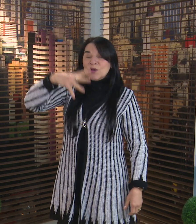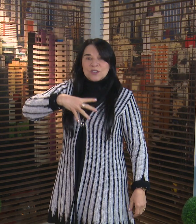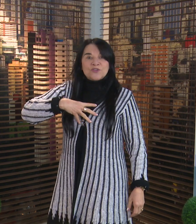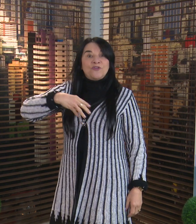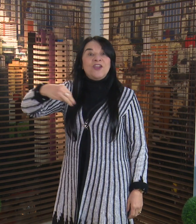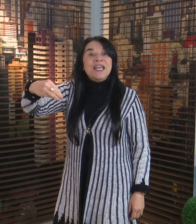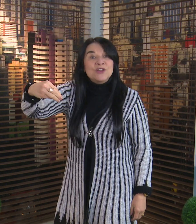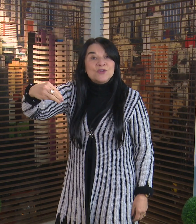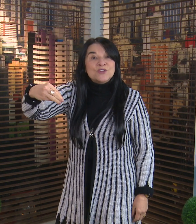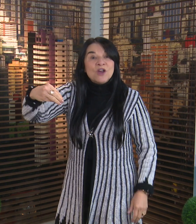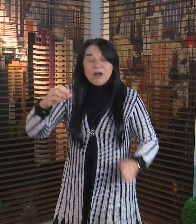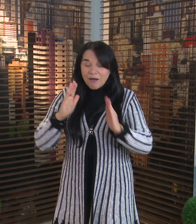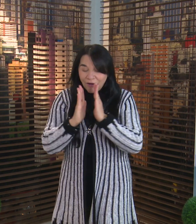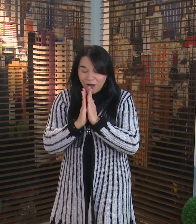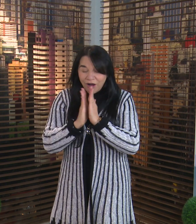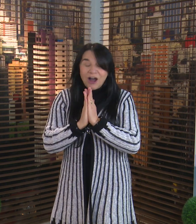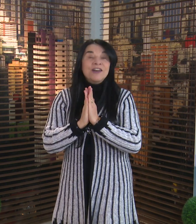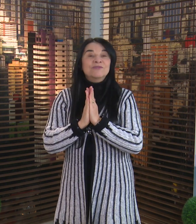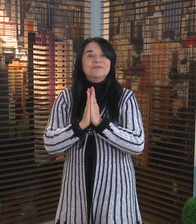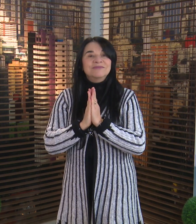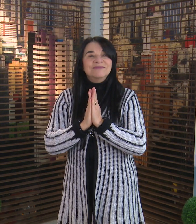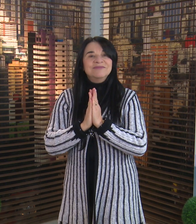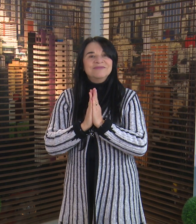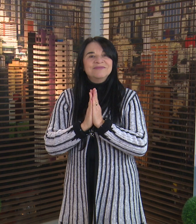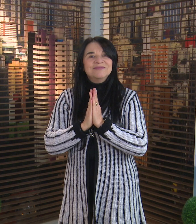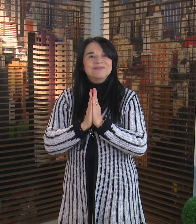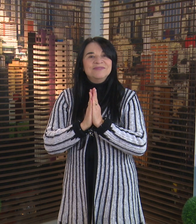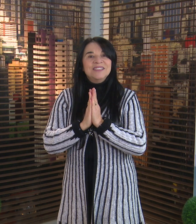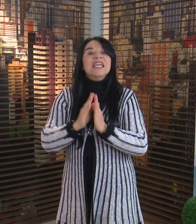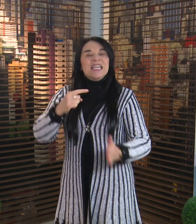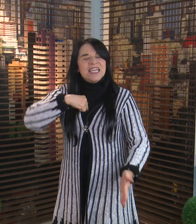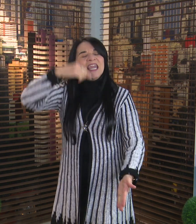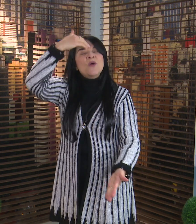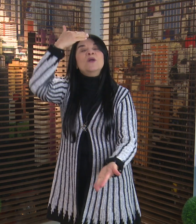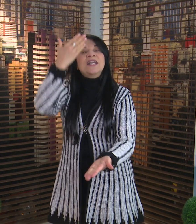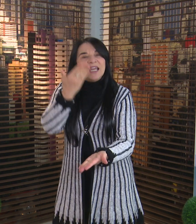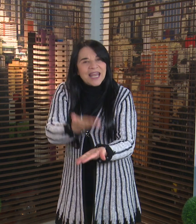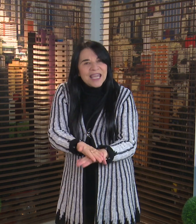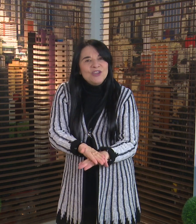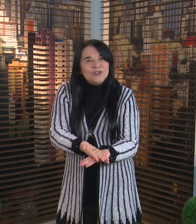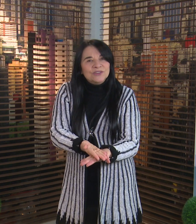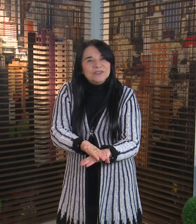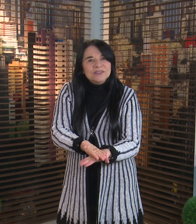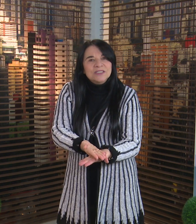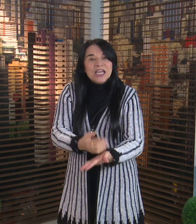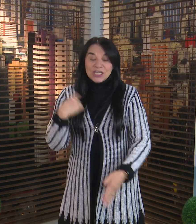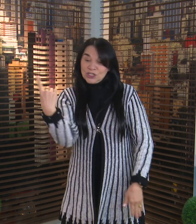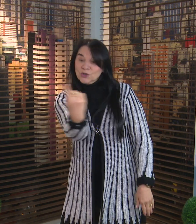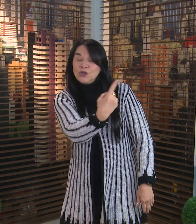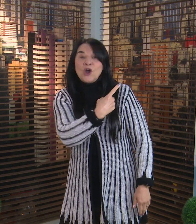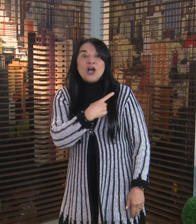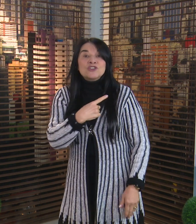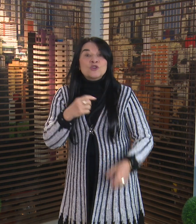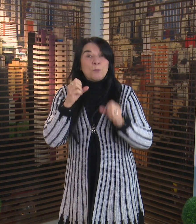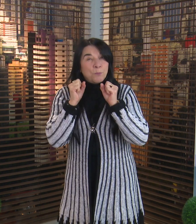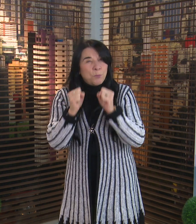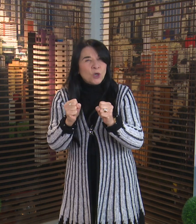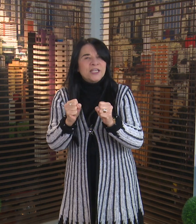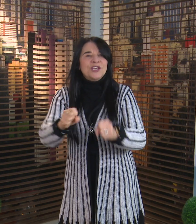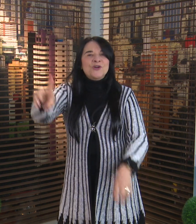seus filhos oram. E eu creio que o nosso